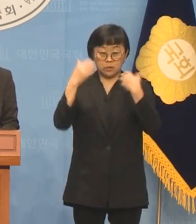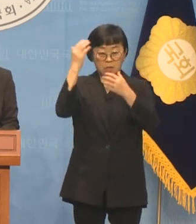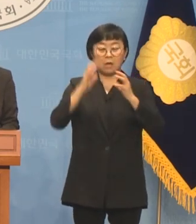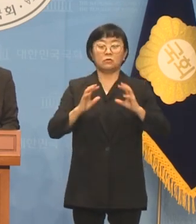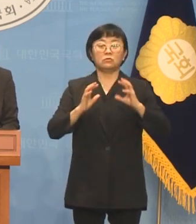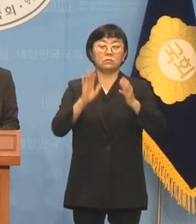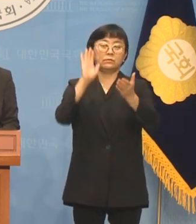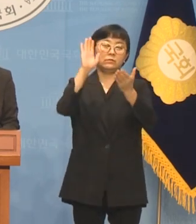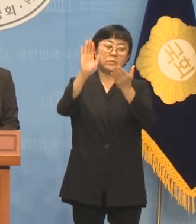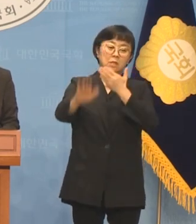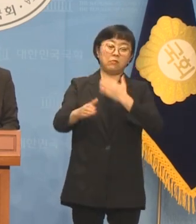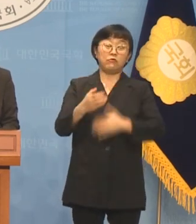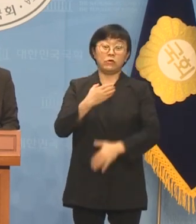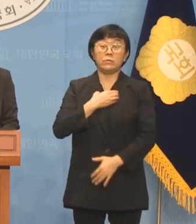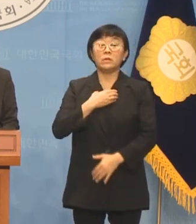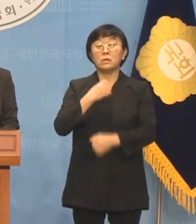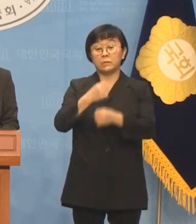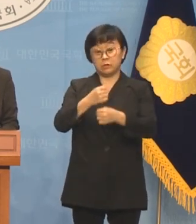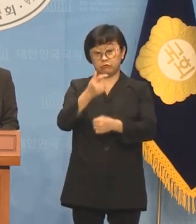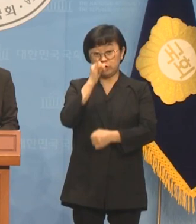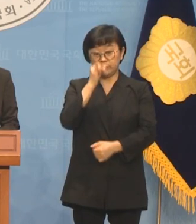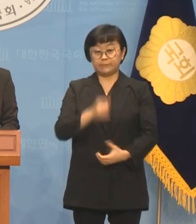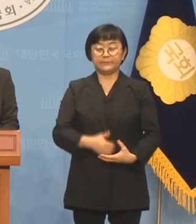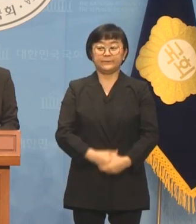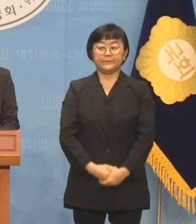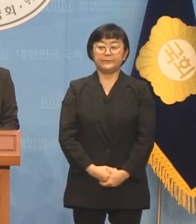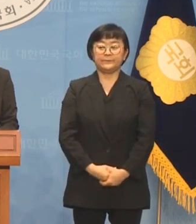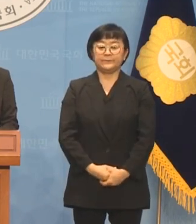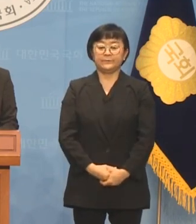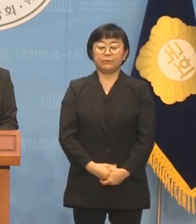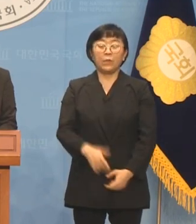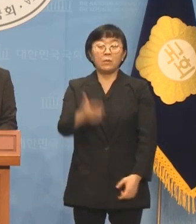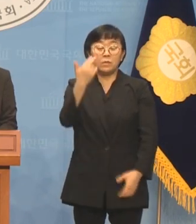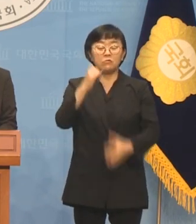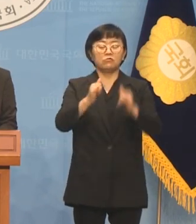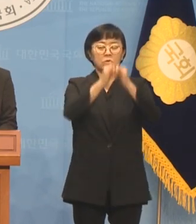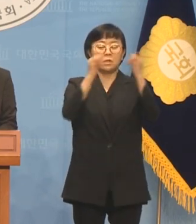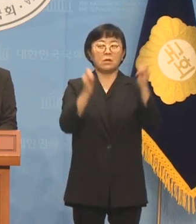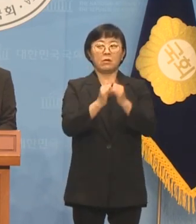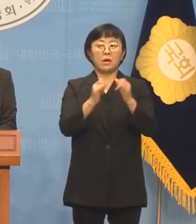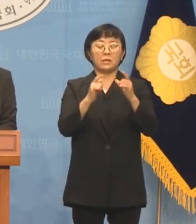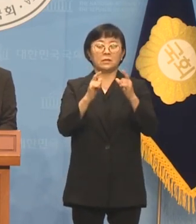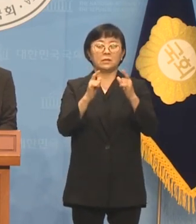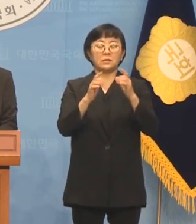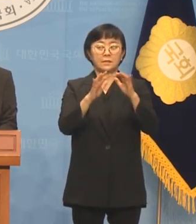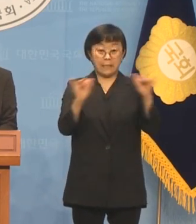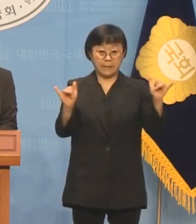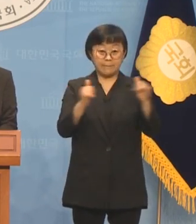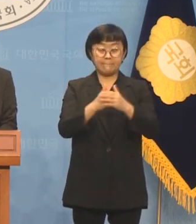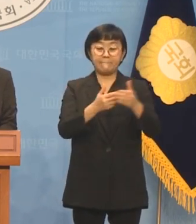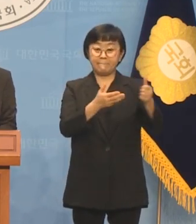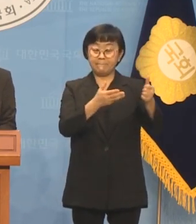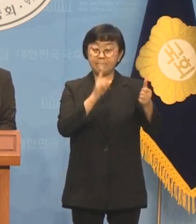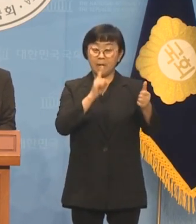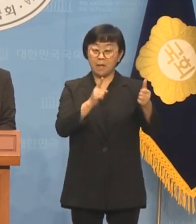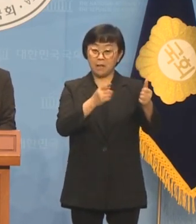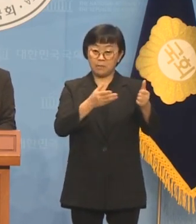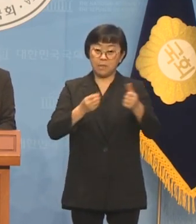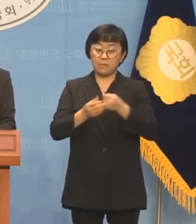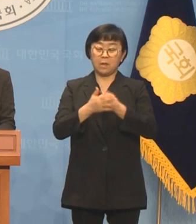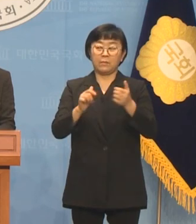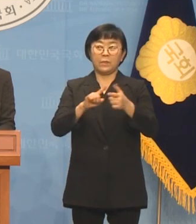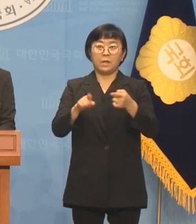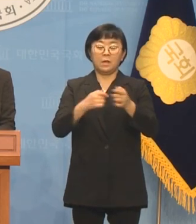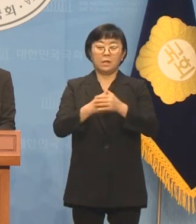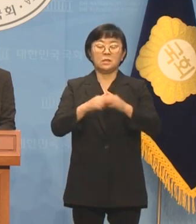대한민국의 미래를 위협하고 있습니다. 미국의 사회학자 피터 드러커의 말을 빌리자면 격동의